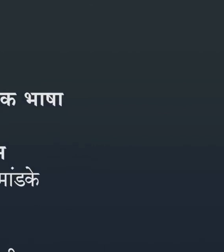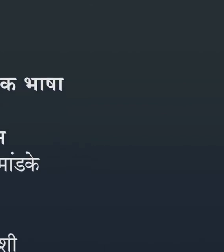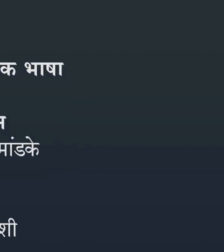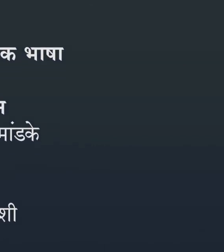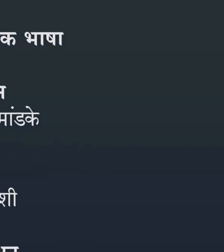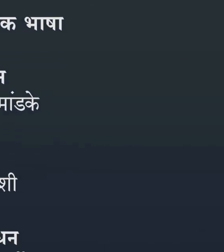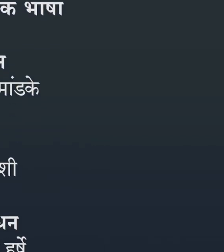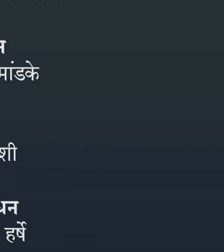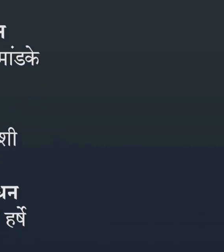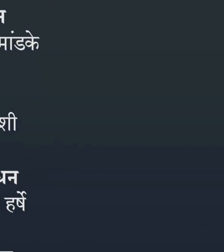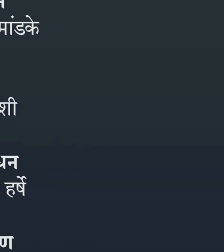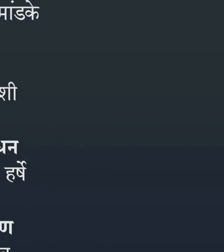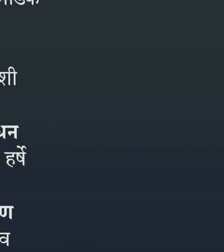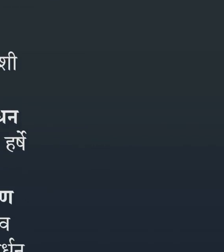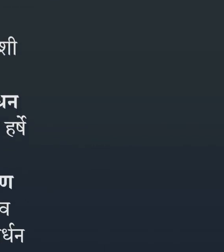कि